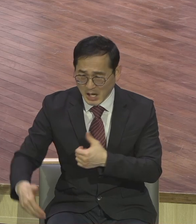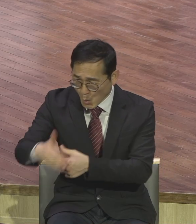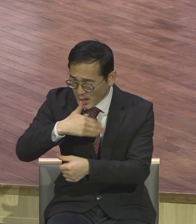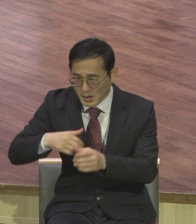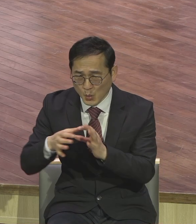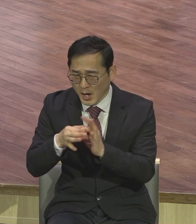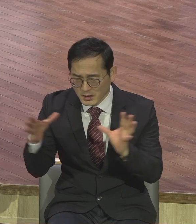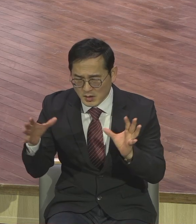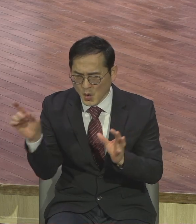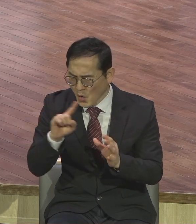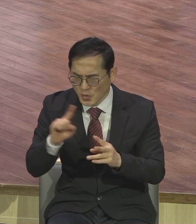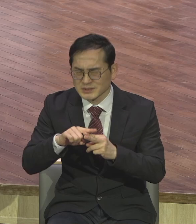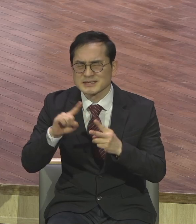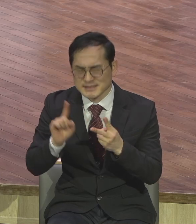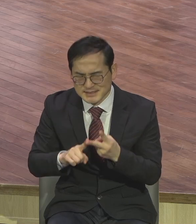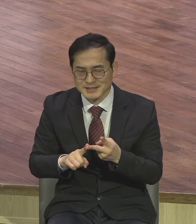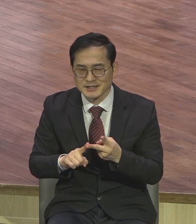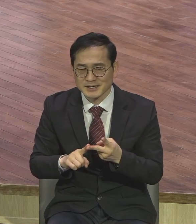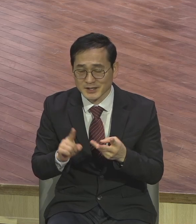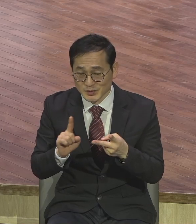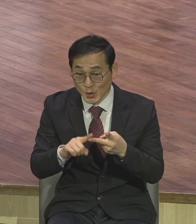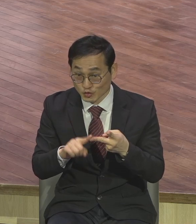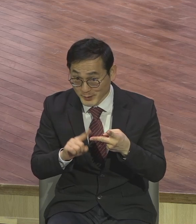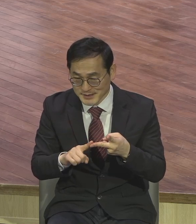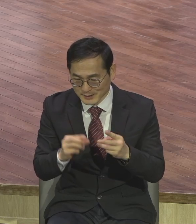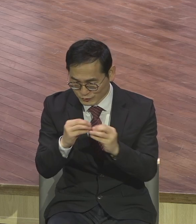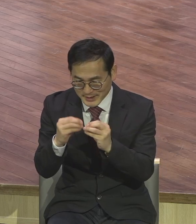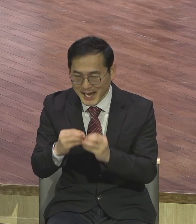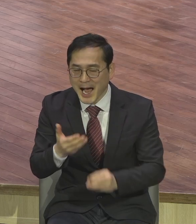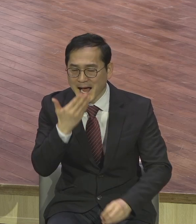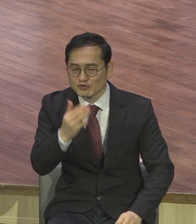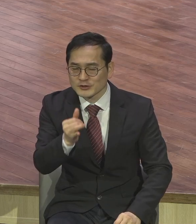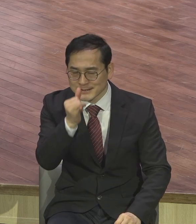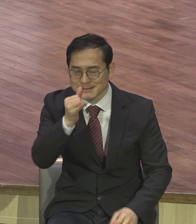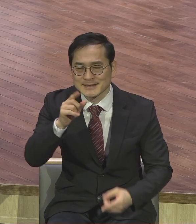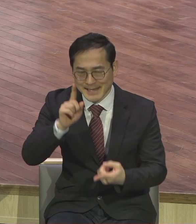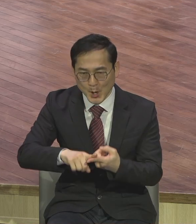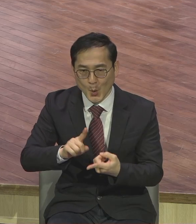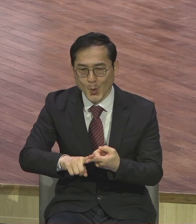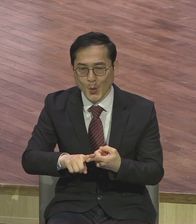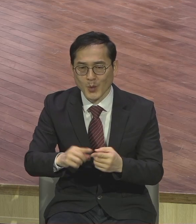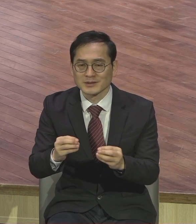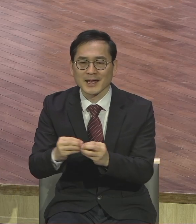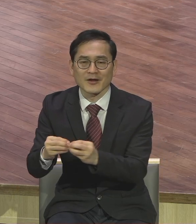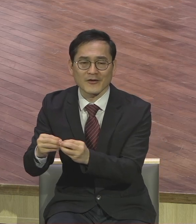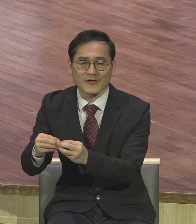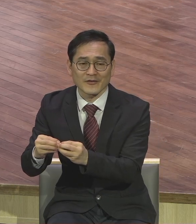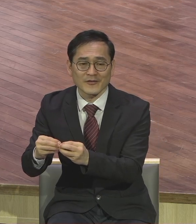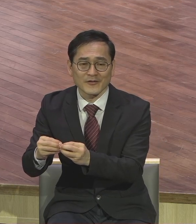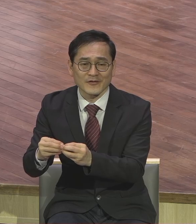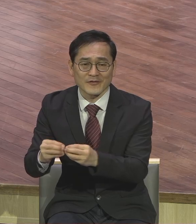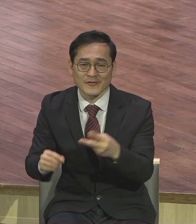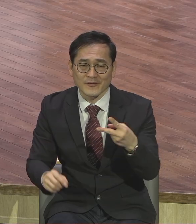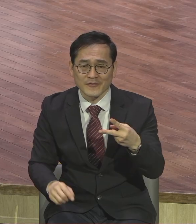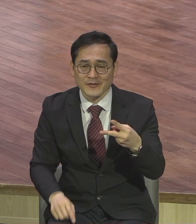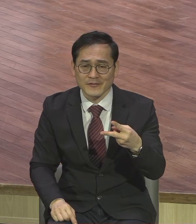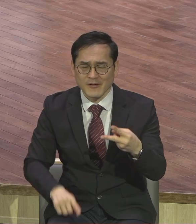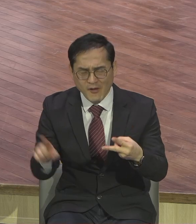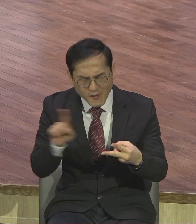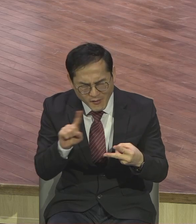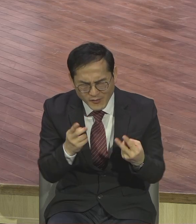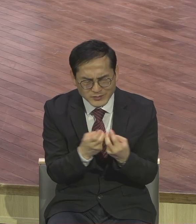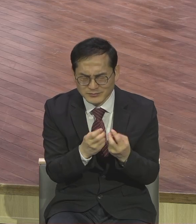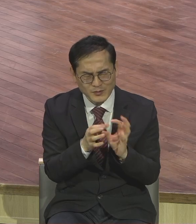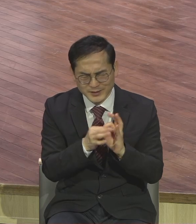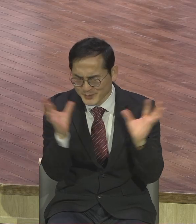그런 표현이 나오고 15절에 보면 할 수 있는 대로라는 표현이 나옵니다. 어떻게 하든지 내가 할 수 있는